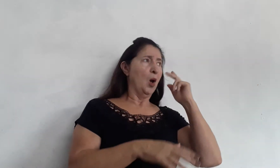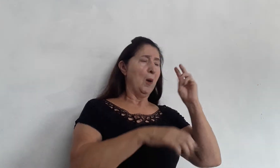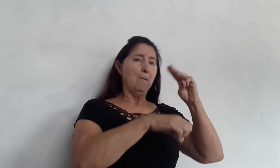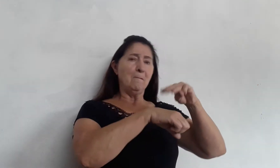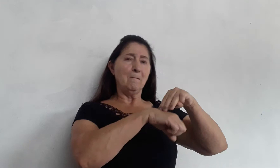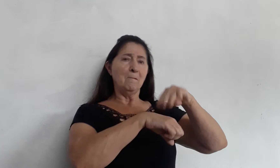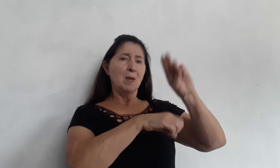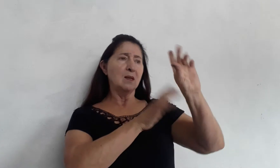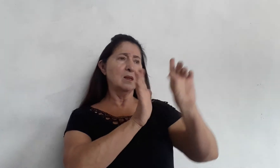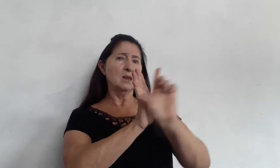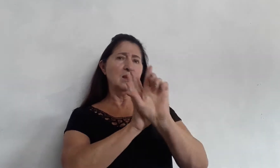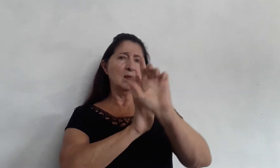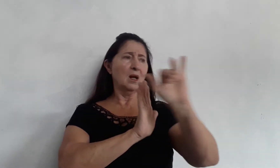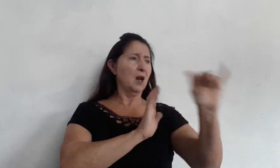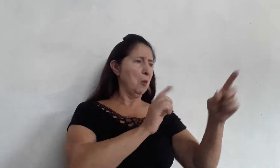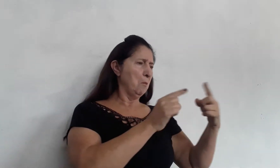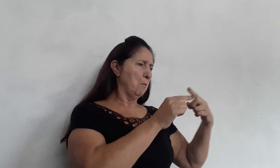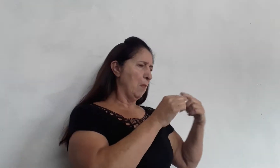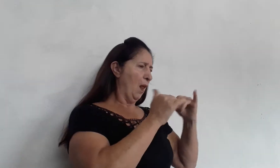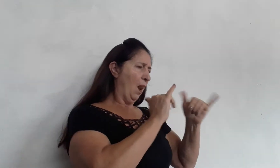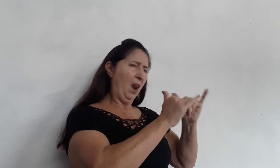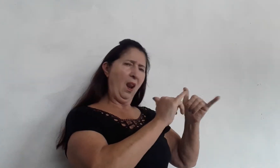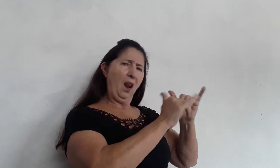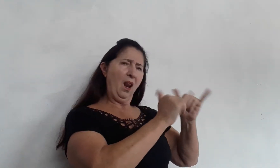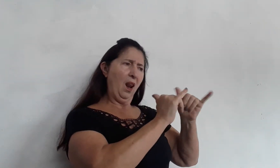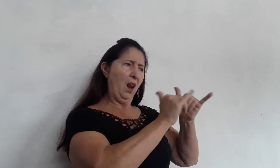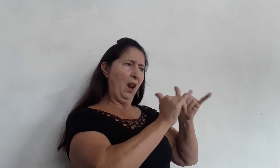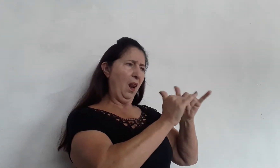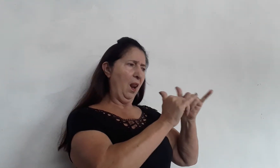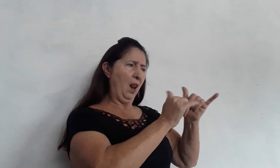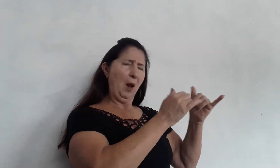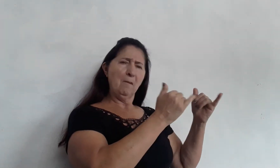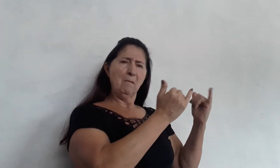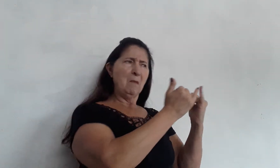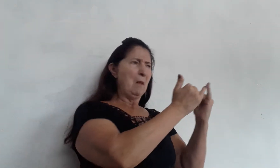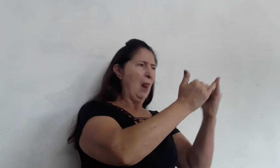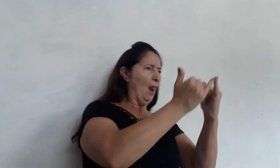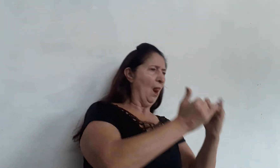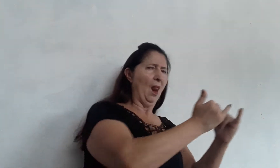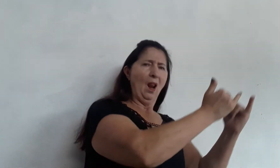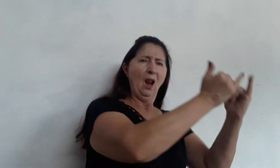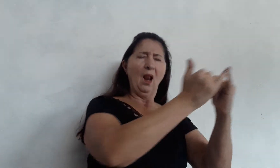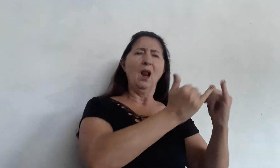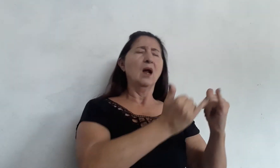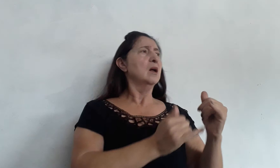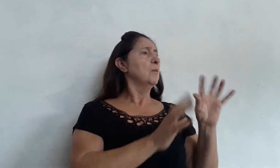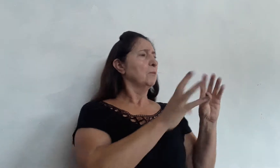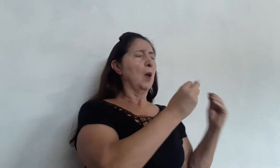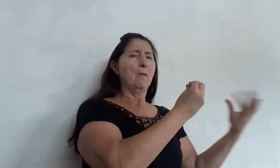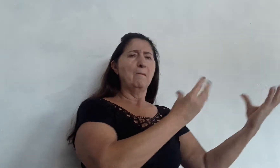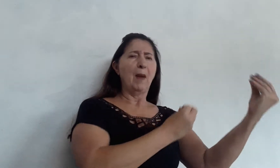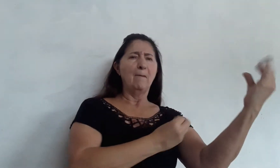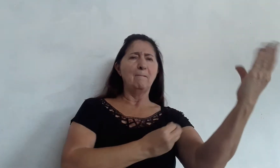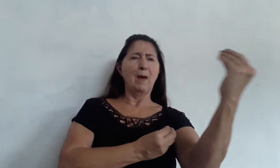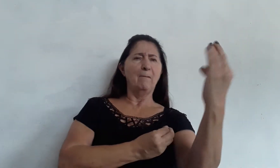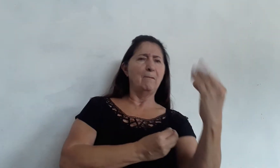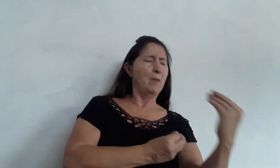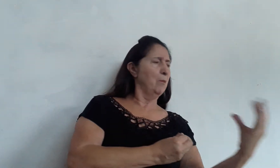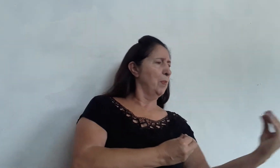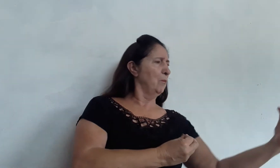eles. Logo que a multidão viu Jesus, ficou surpresa e correu para saudá-lo. Jesus perguntou